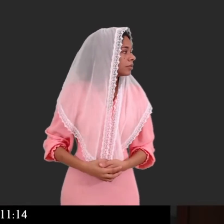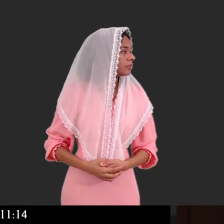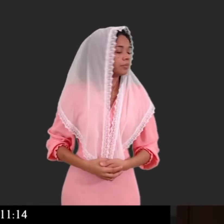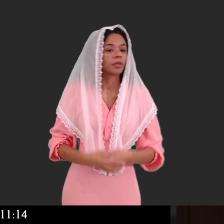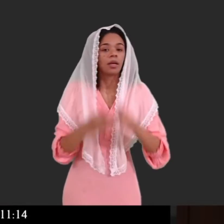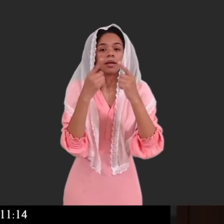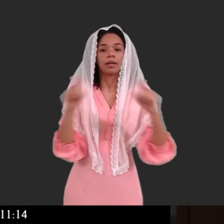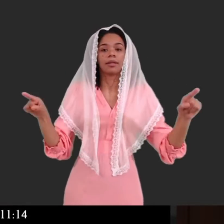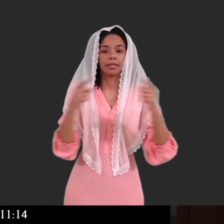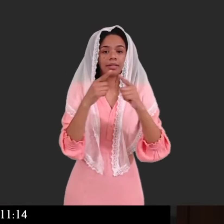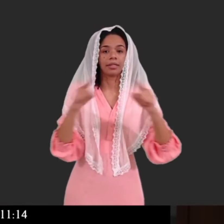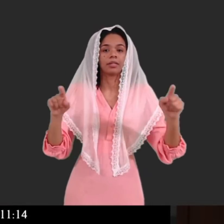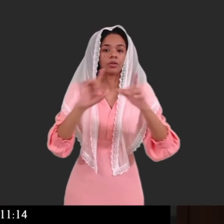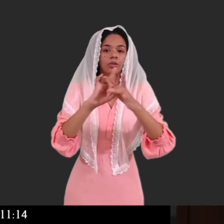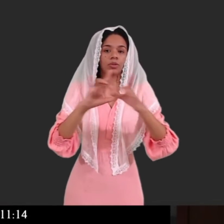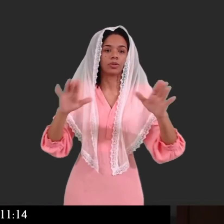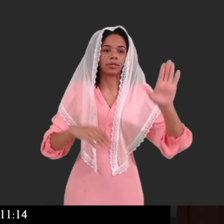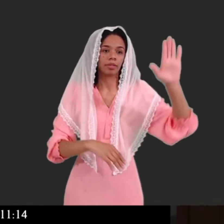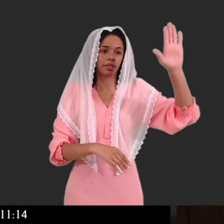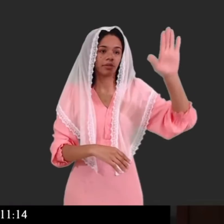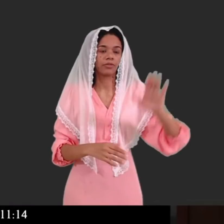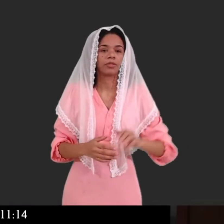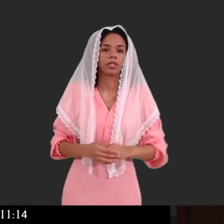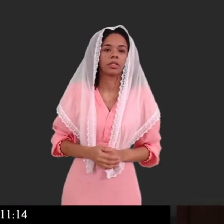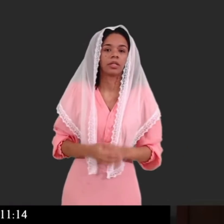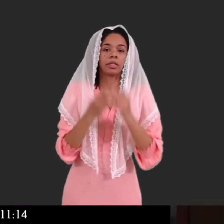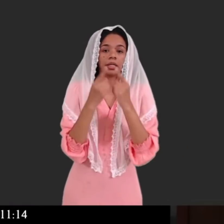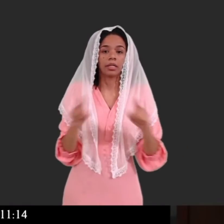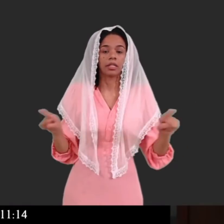Quem tem um cântico, pode pedir.